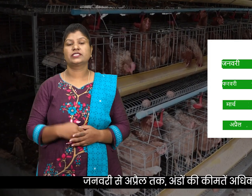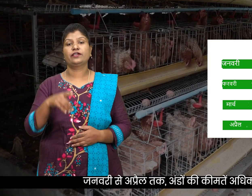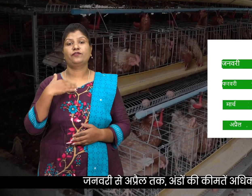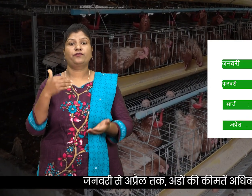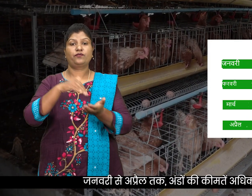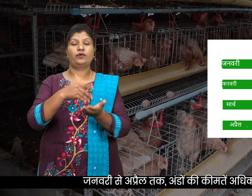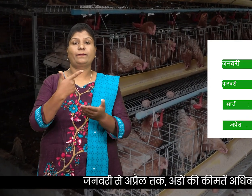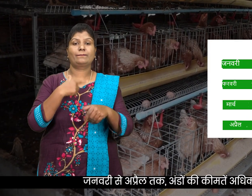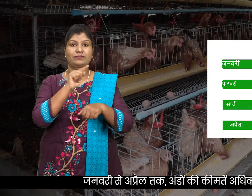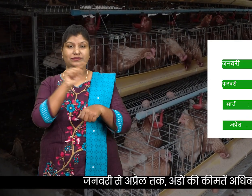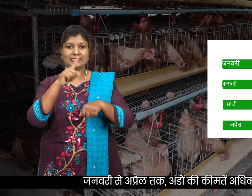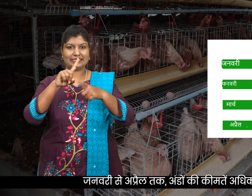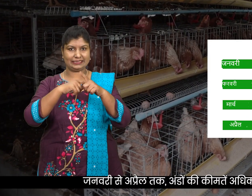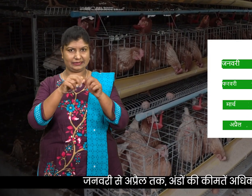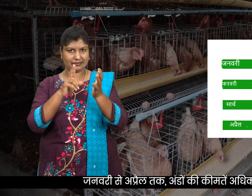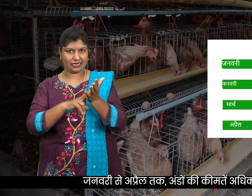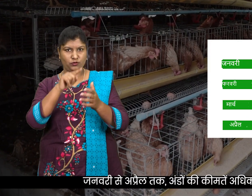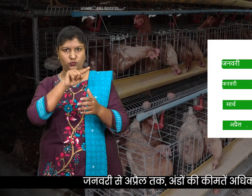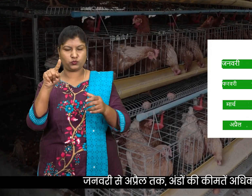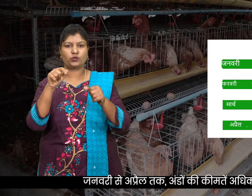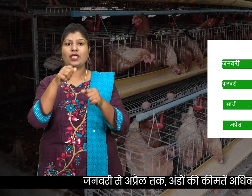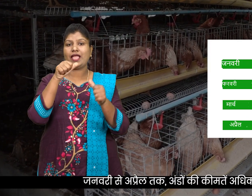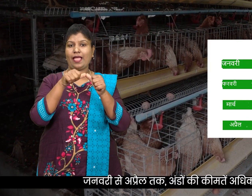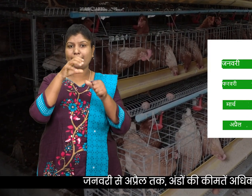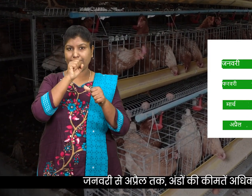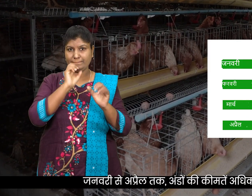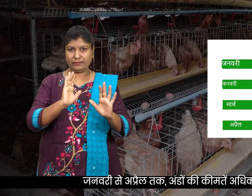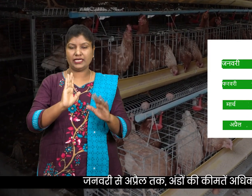जनवरी से अप्रैल तक अंडों की कीमती अधिक होती है।